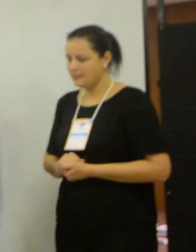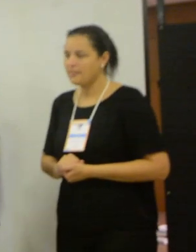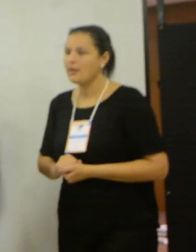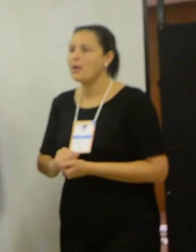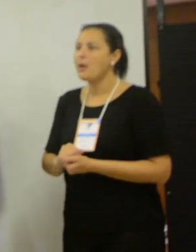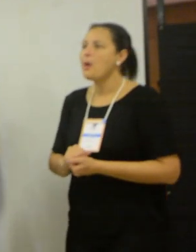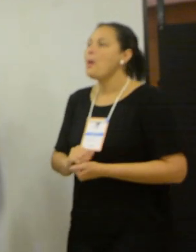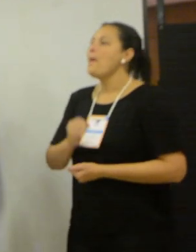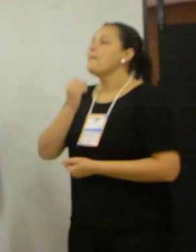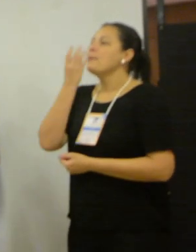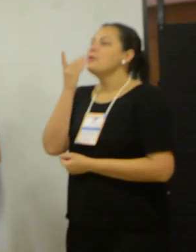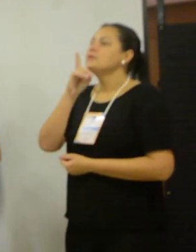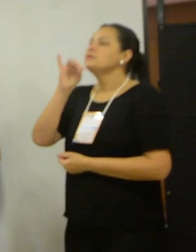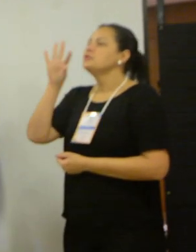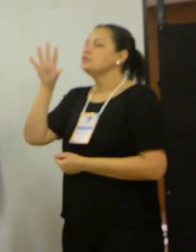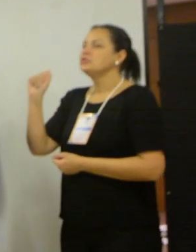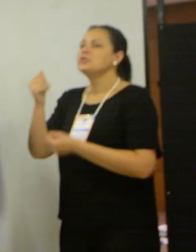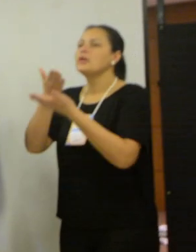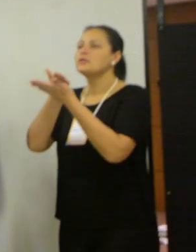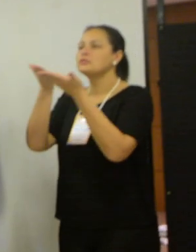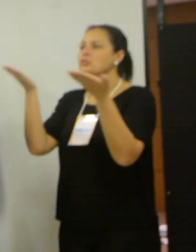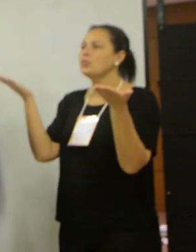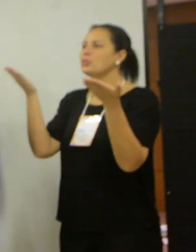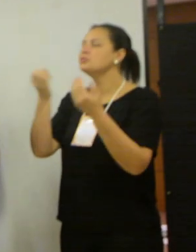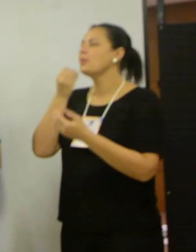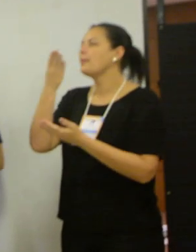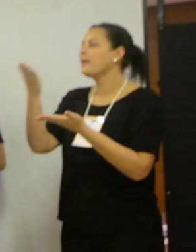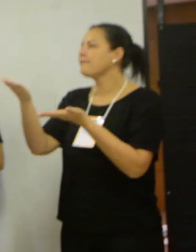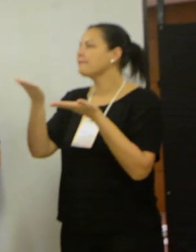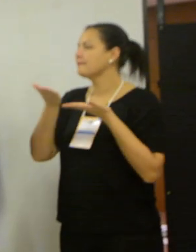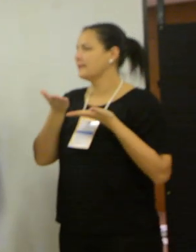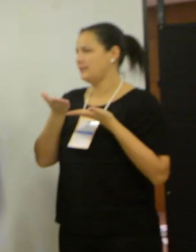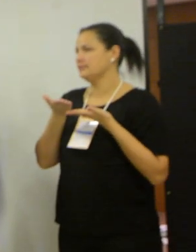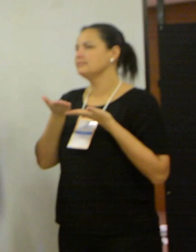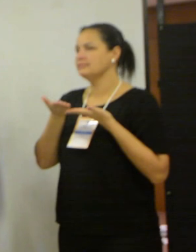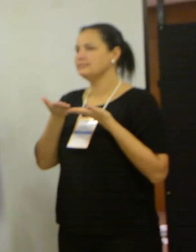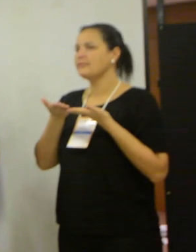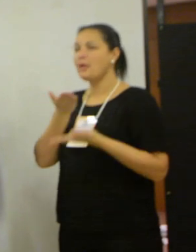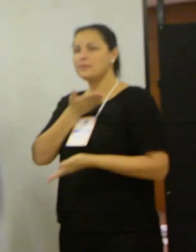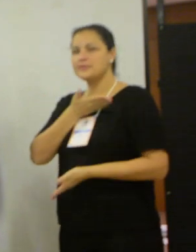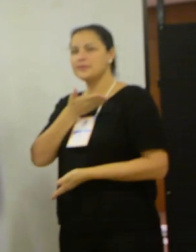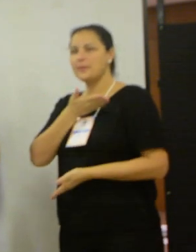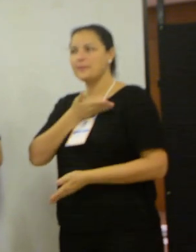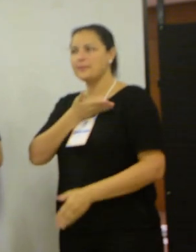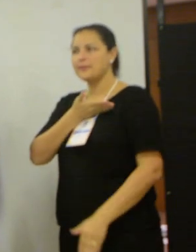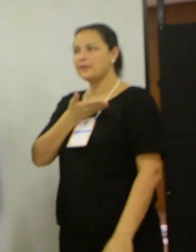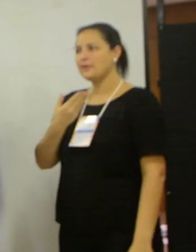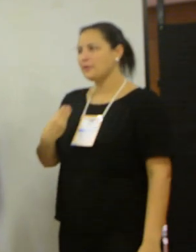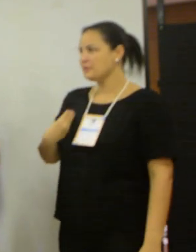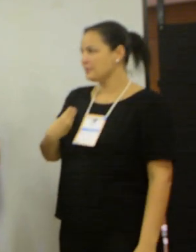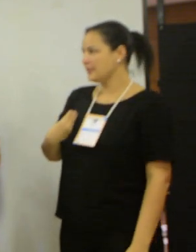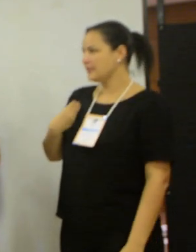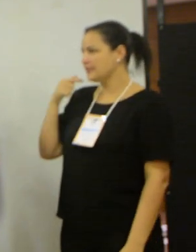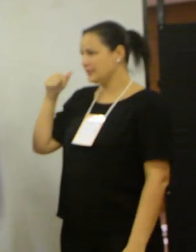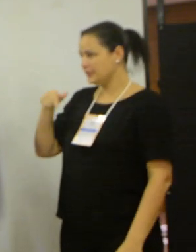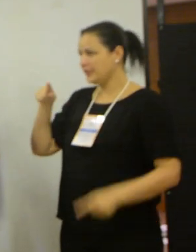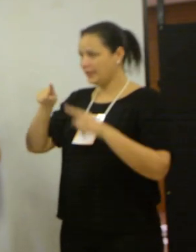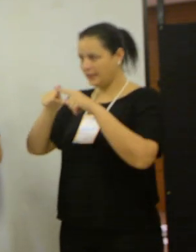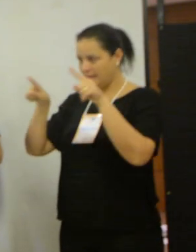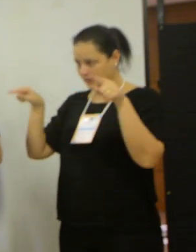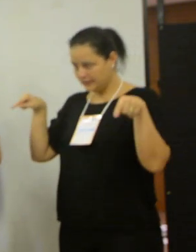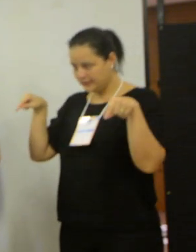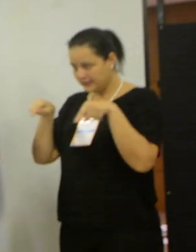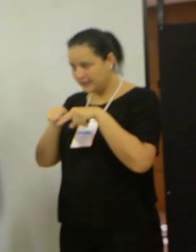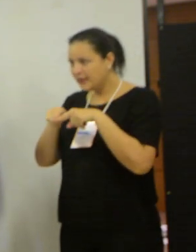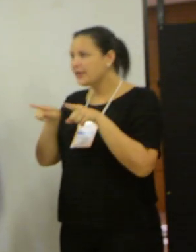Bom dia a todos, sejam muito bem-vindos, tanto aos colegas presentes aqui no nosso salão, quanto